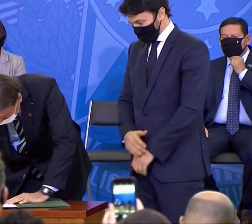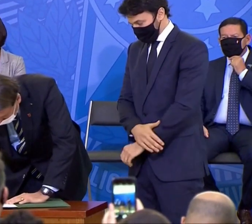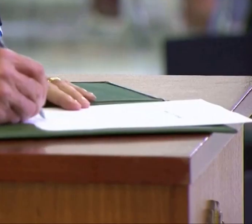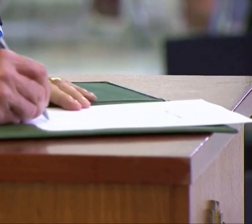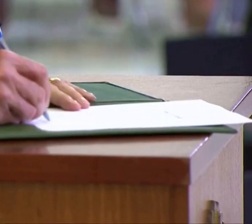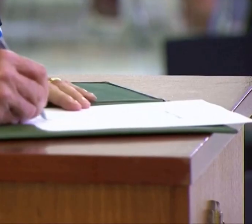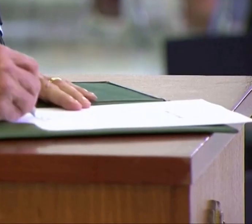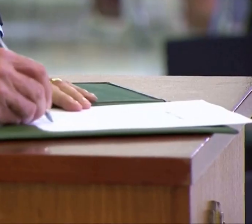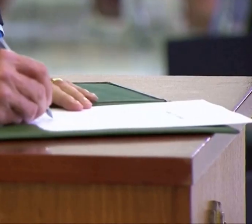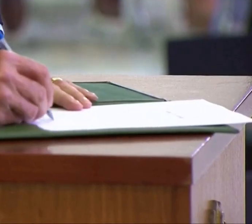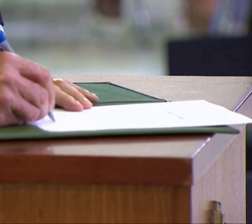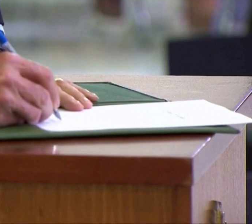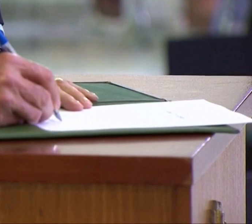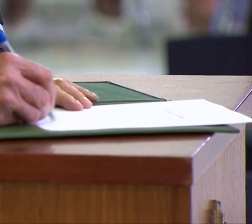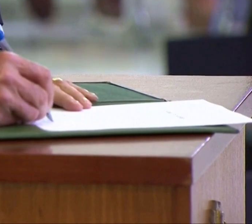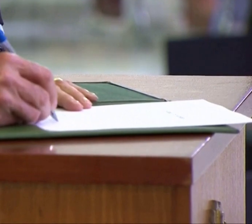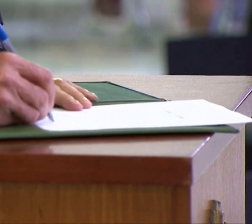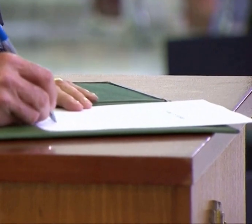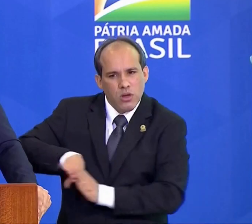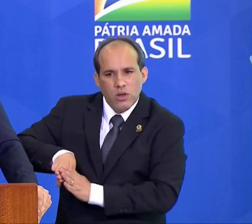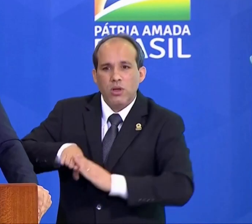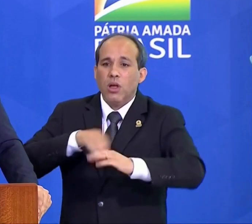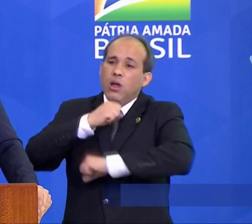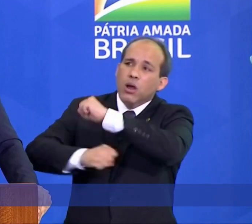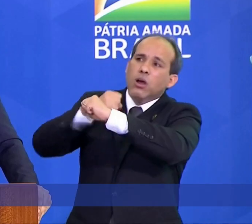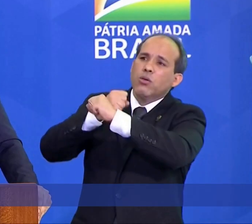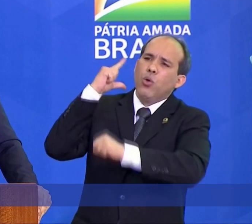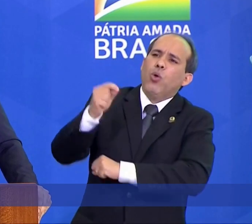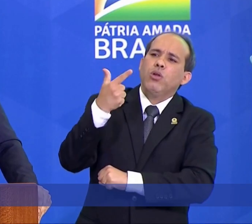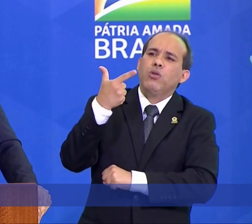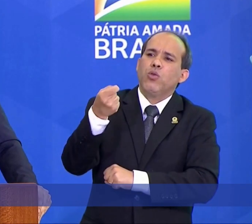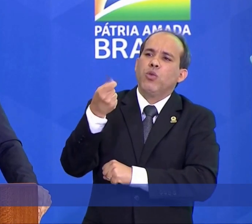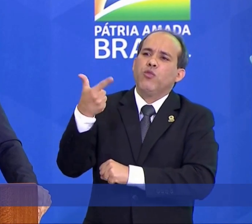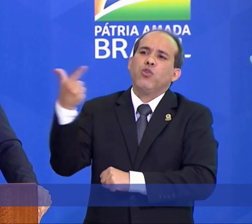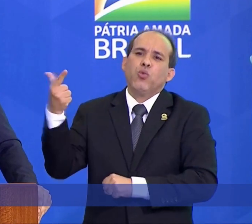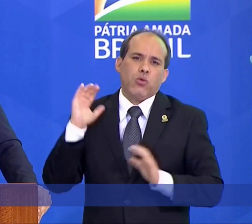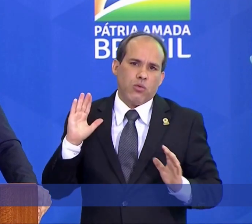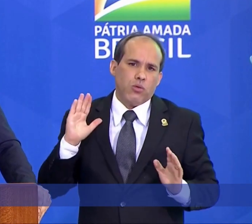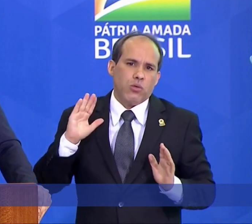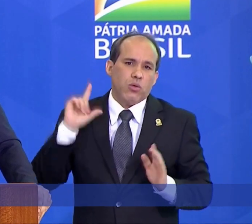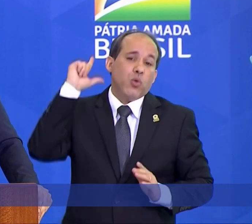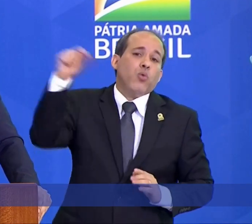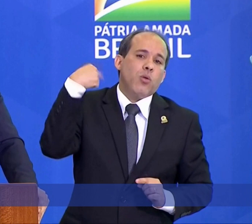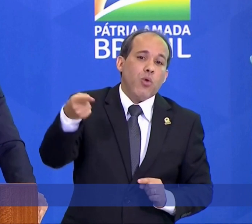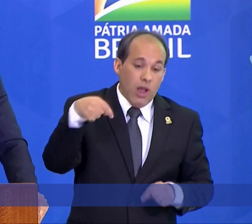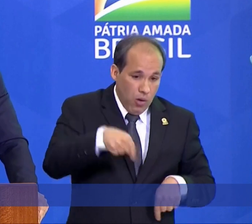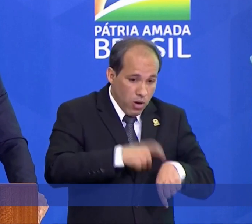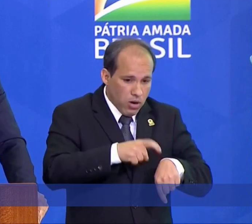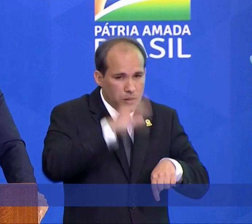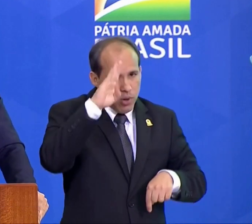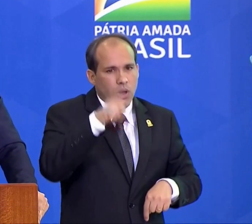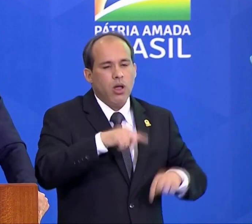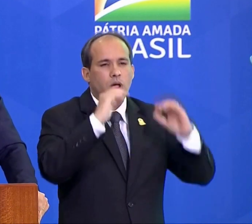especialmente na área das comunicações é preciso sobretudo respeito